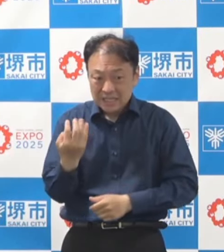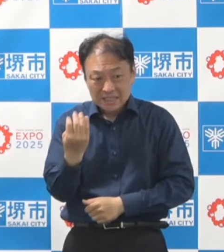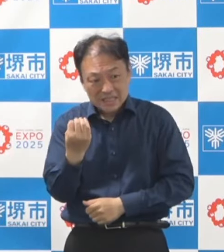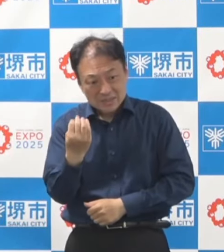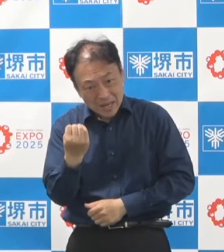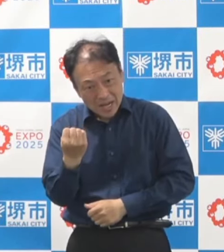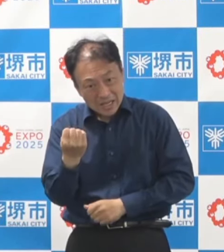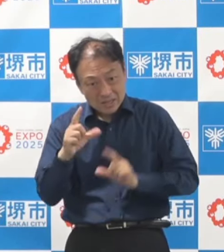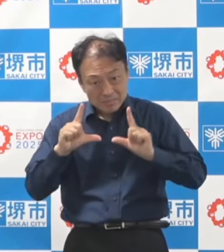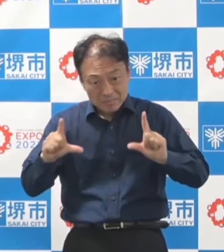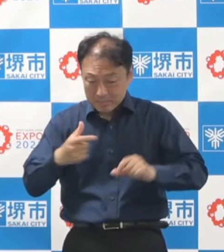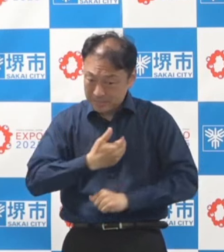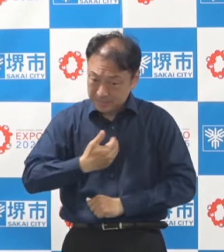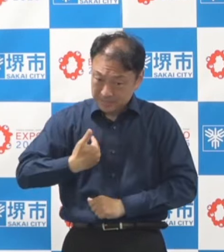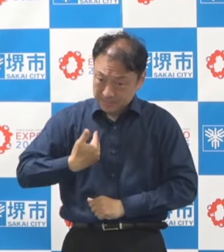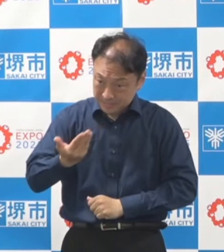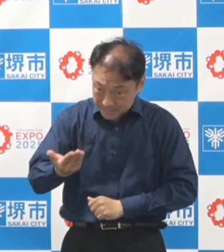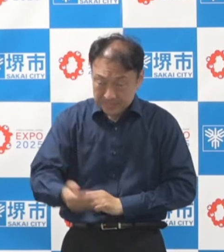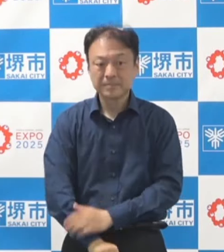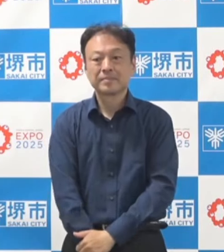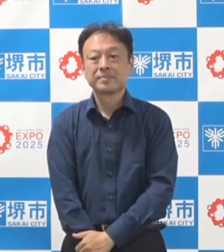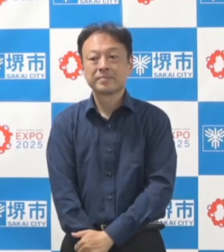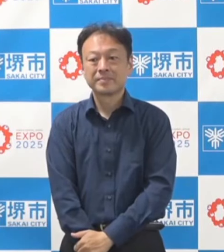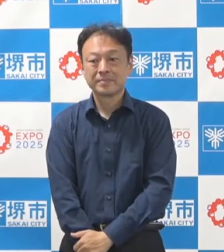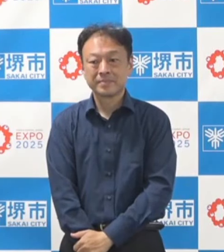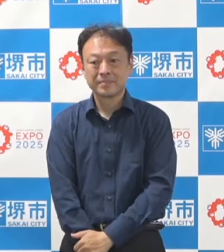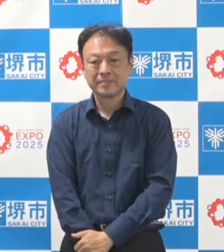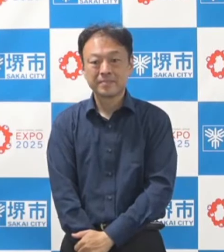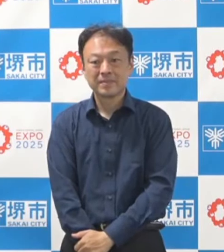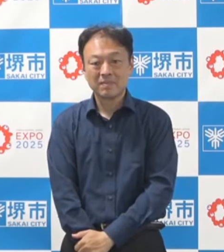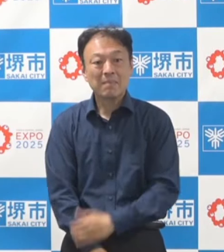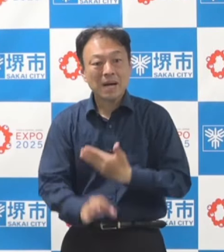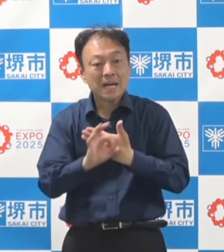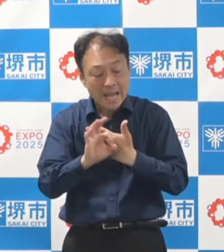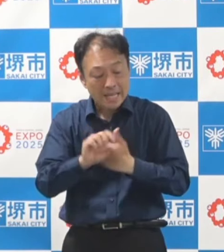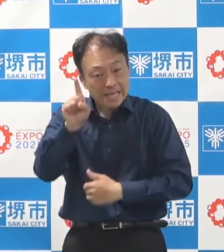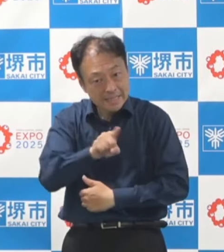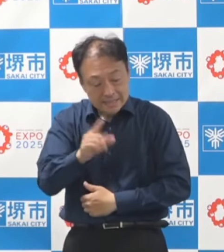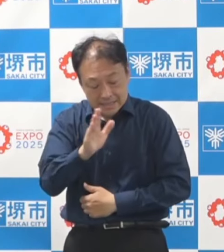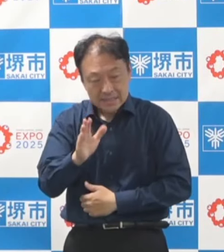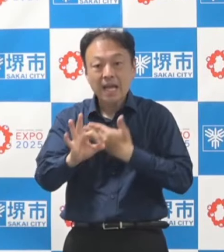ょうか。 なんとかお願いします。 何例ですかね、人じゃなくて。